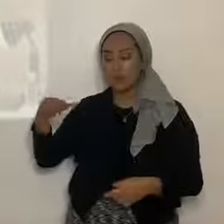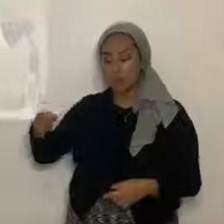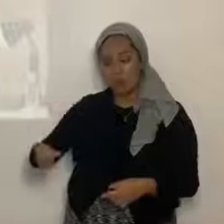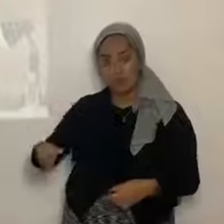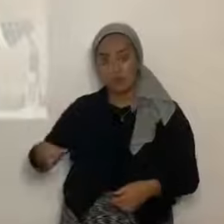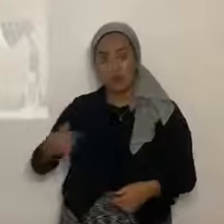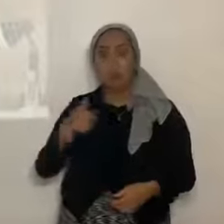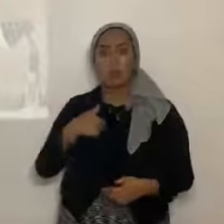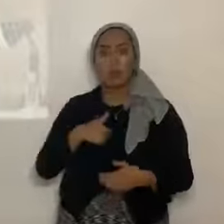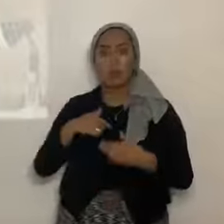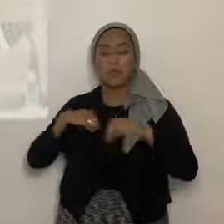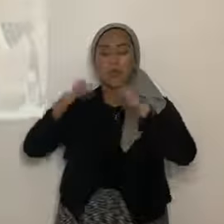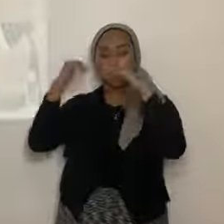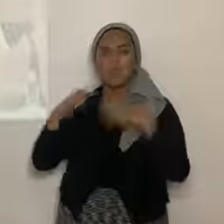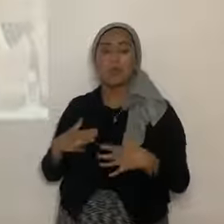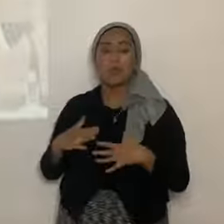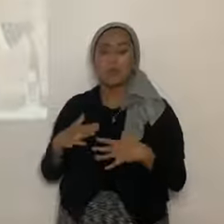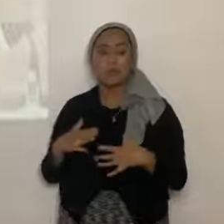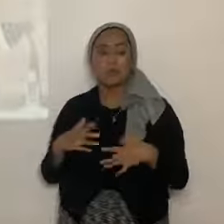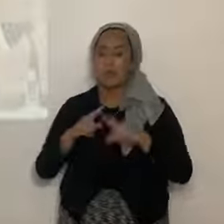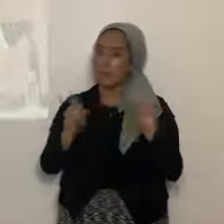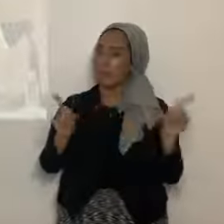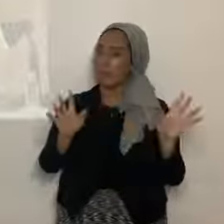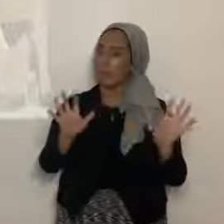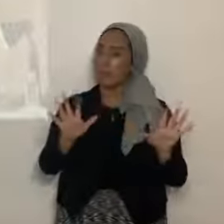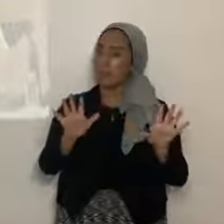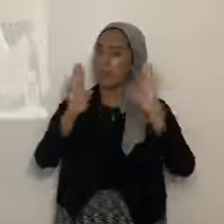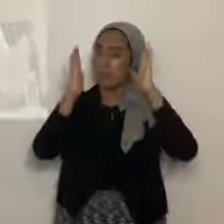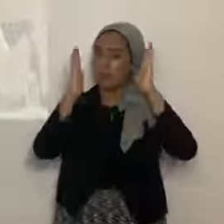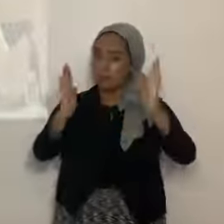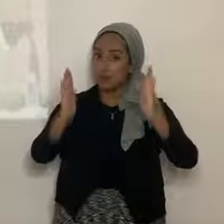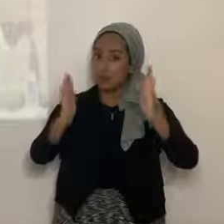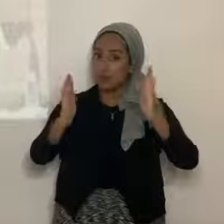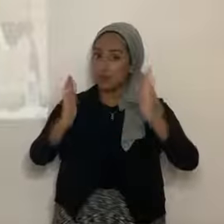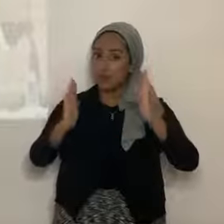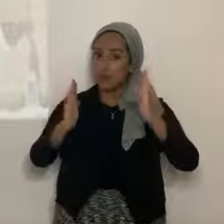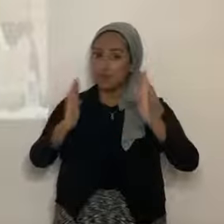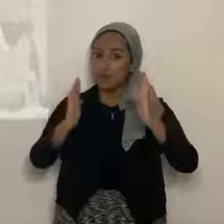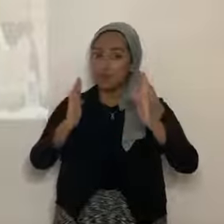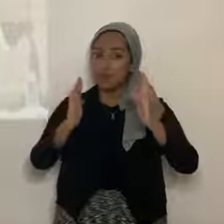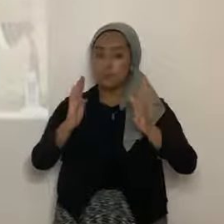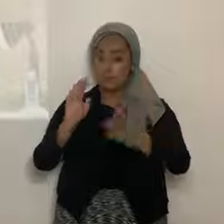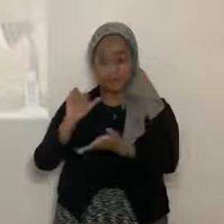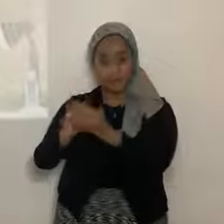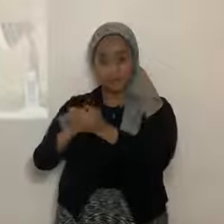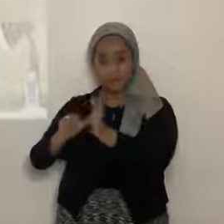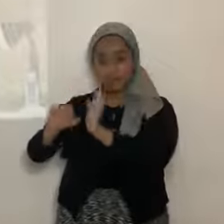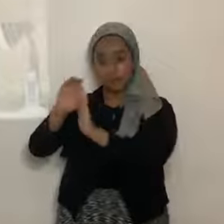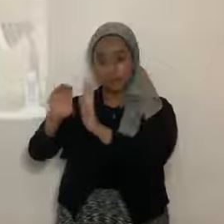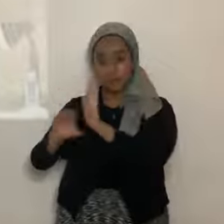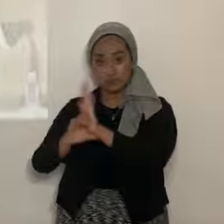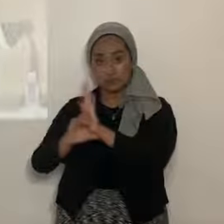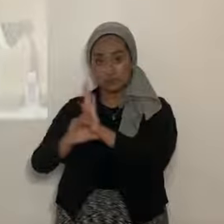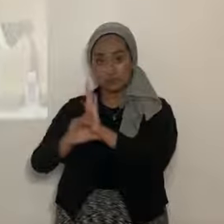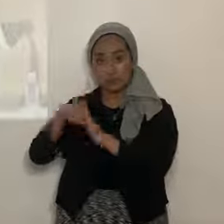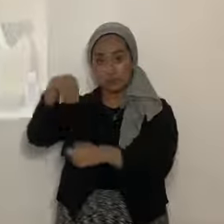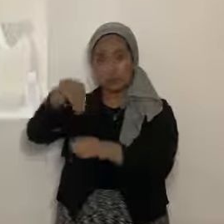es bendecido. Ah, pero eso sí, atención, este mandamiento está en el antiguo